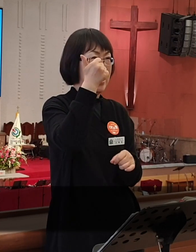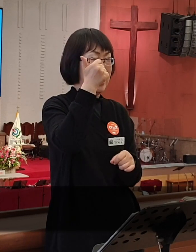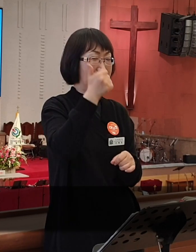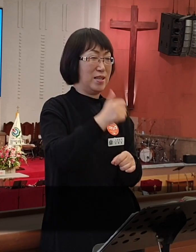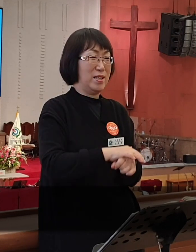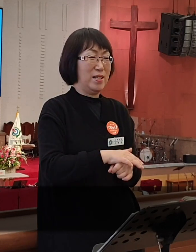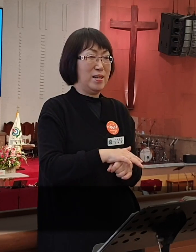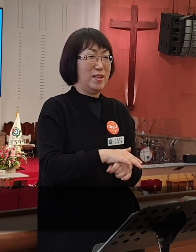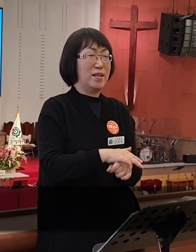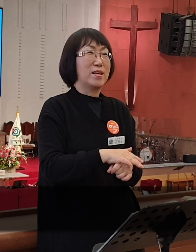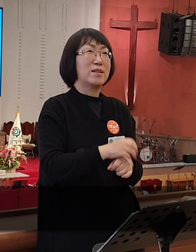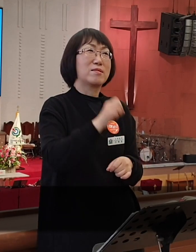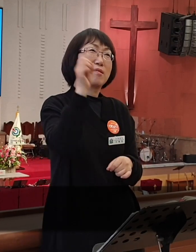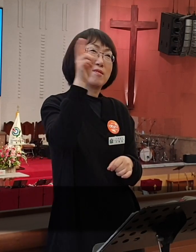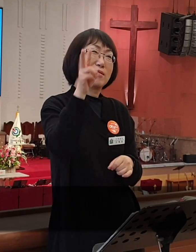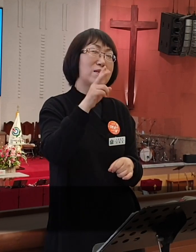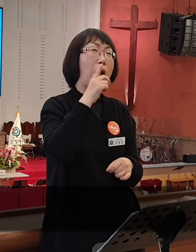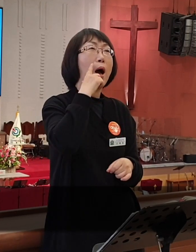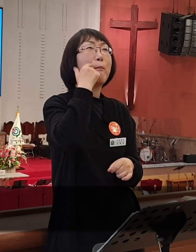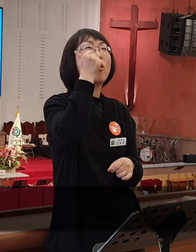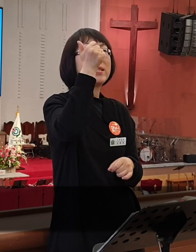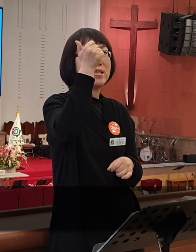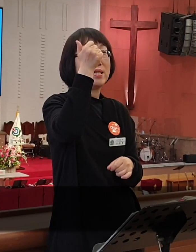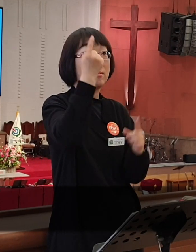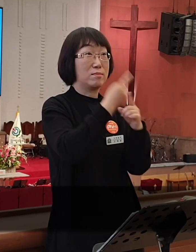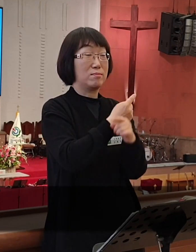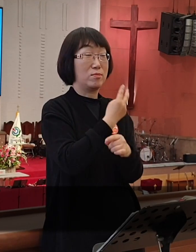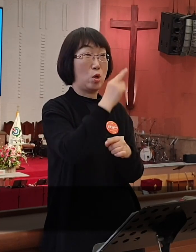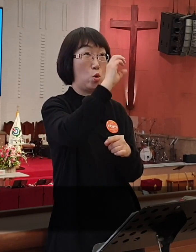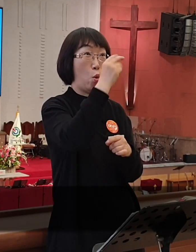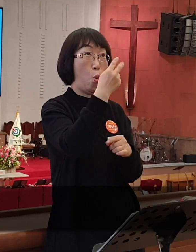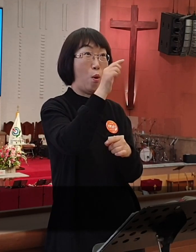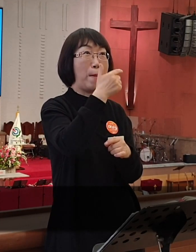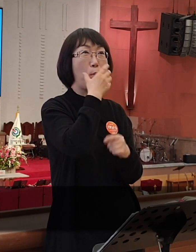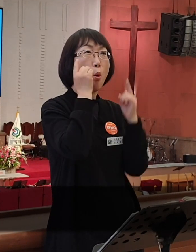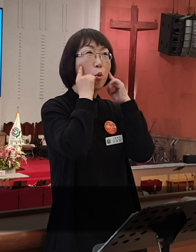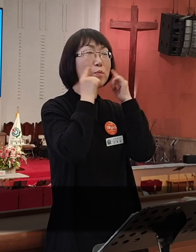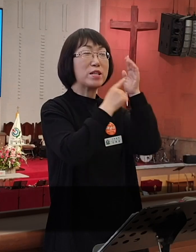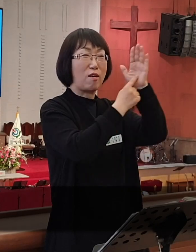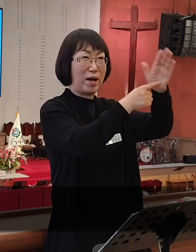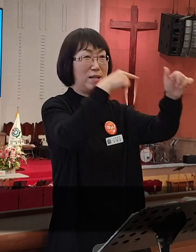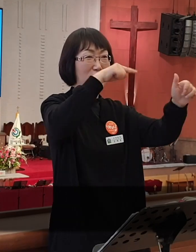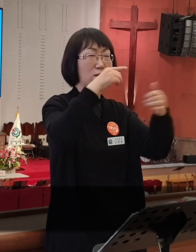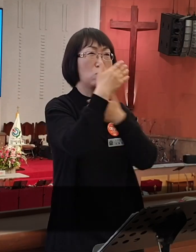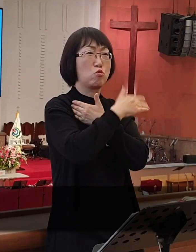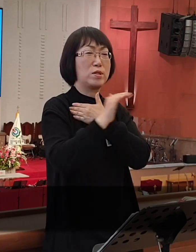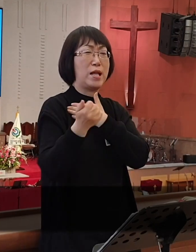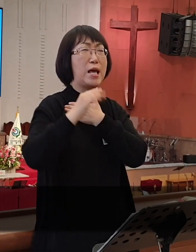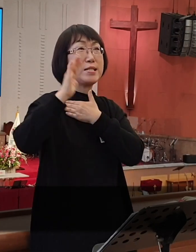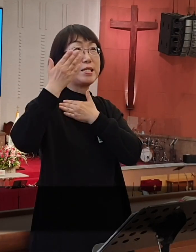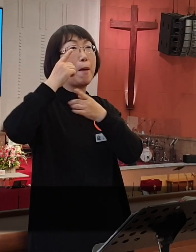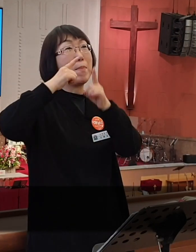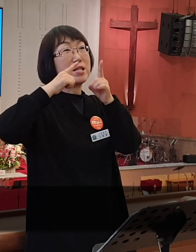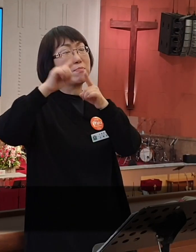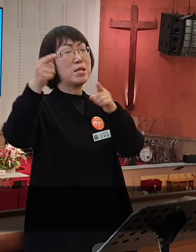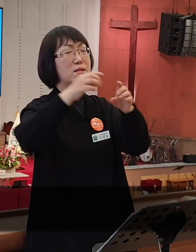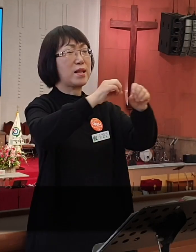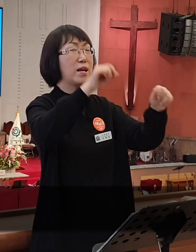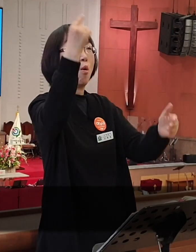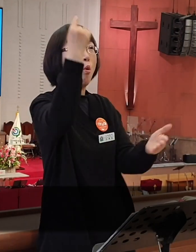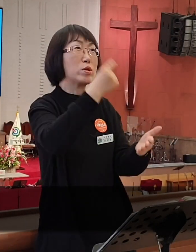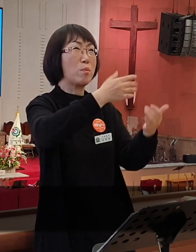나가는 분은 어느샌가 아버지가 되어 있어요. 요한복음이 우리에게 알려주는 바는 그겁니다. 육신이 되신 말씀이 이